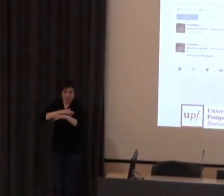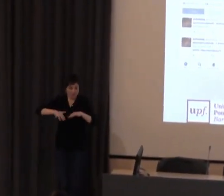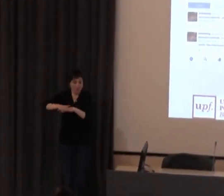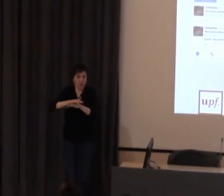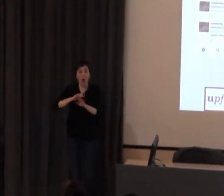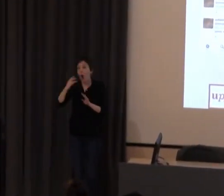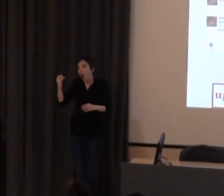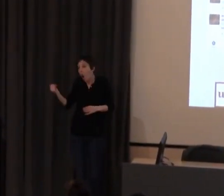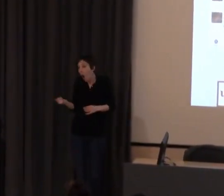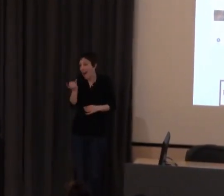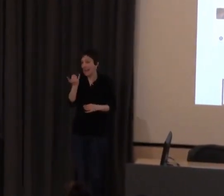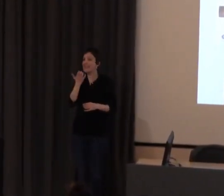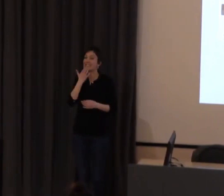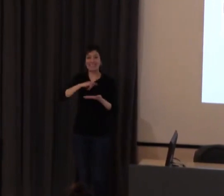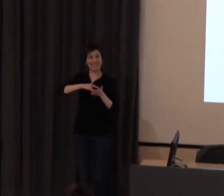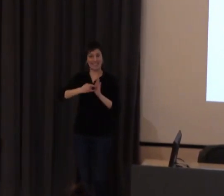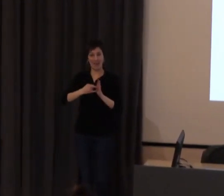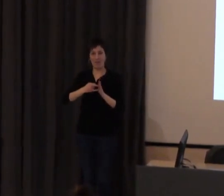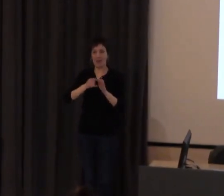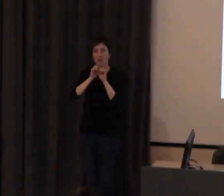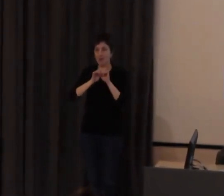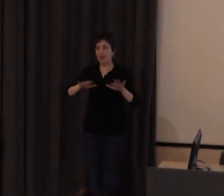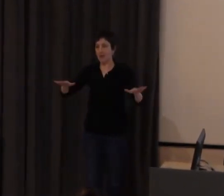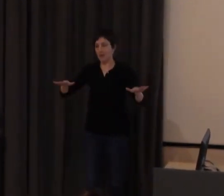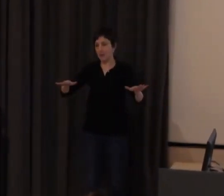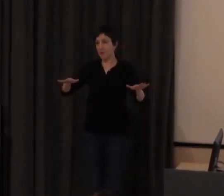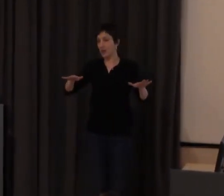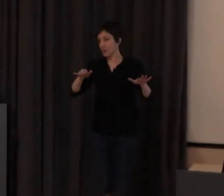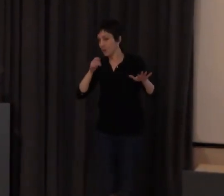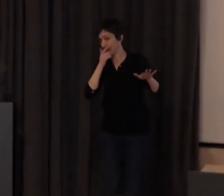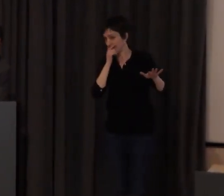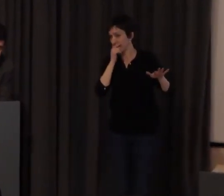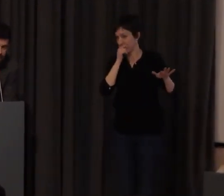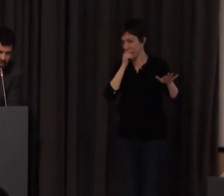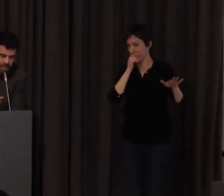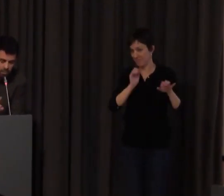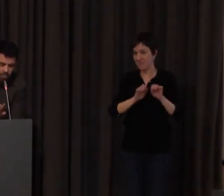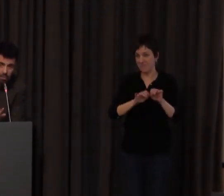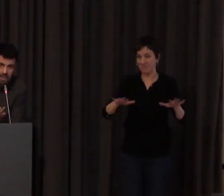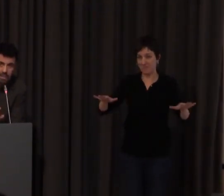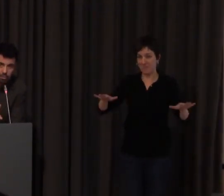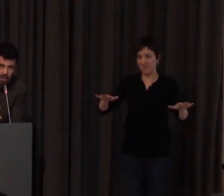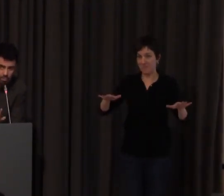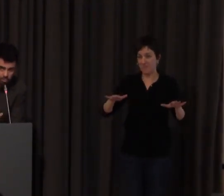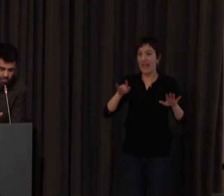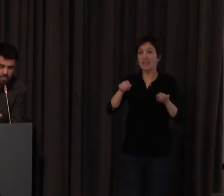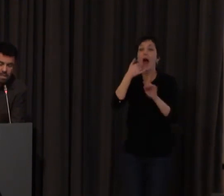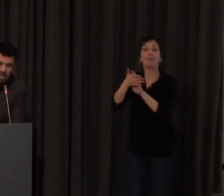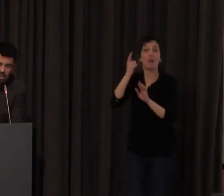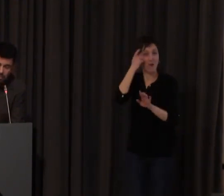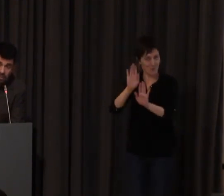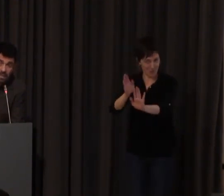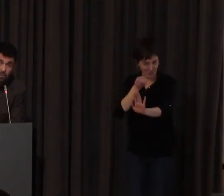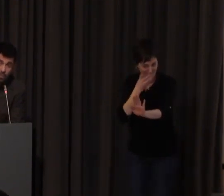ojalá si este sistema se extendiese llegase el día esto bueno esto por parte de los alumnos bien